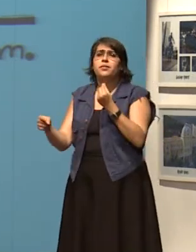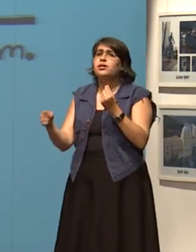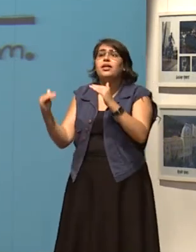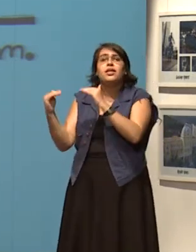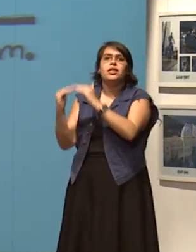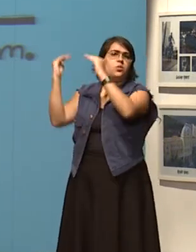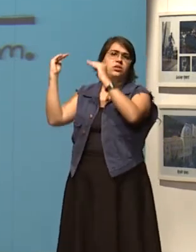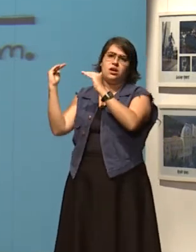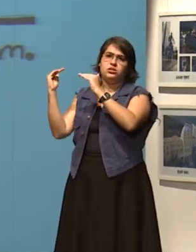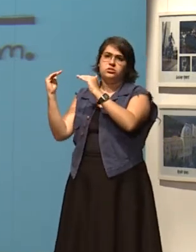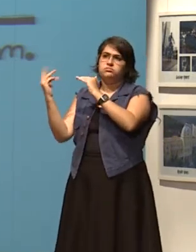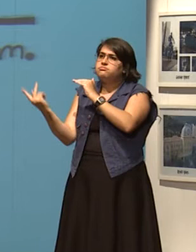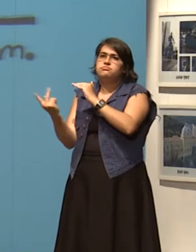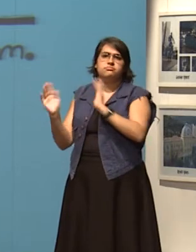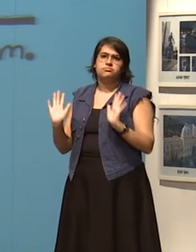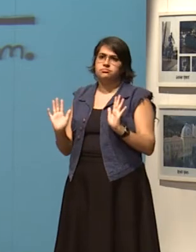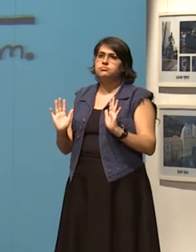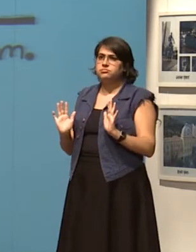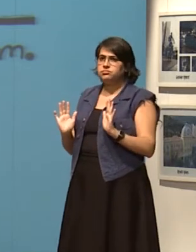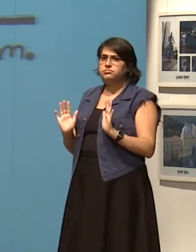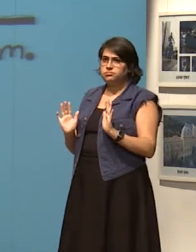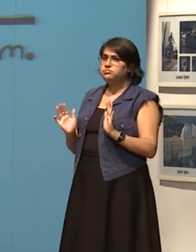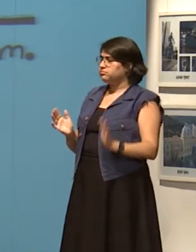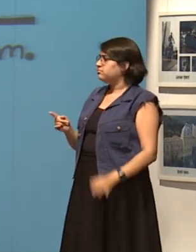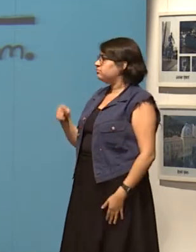submissas, porque são iguais, é uma equidade.